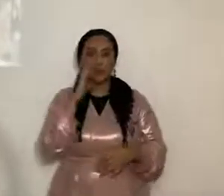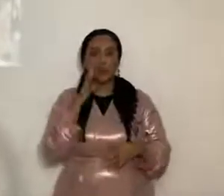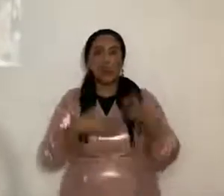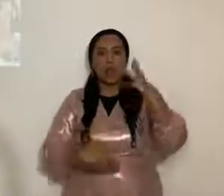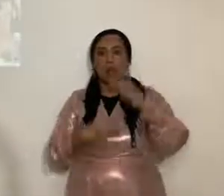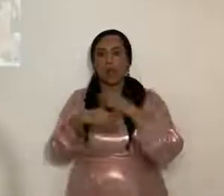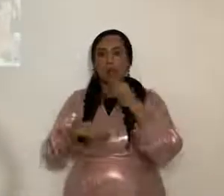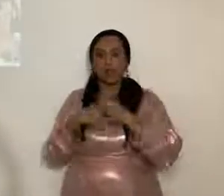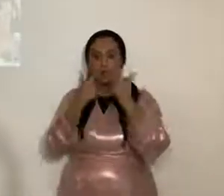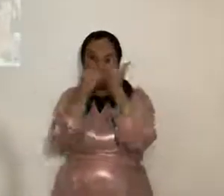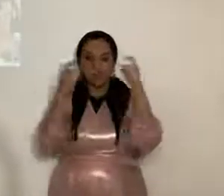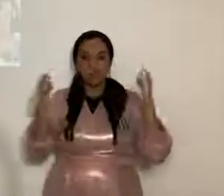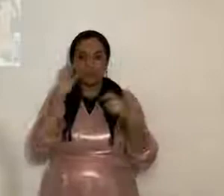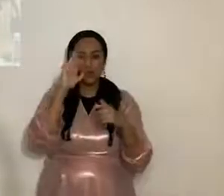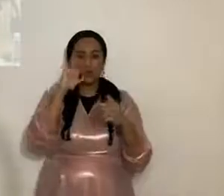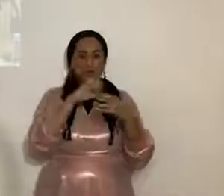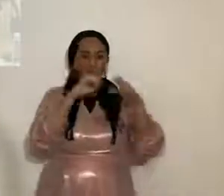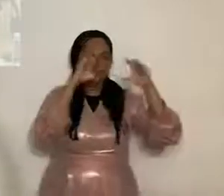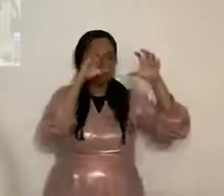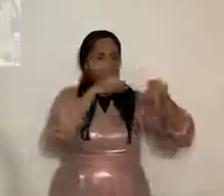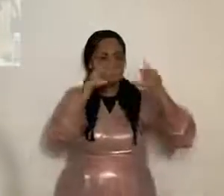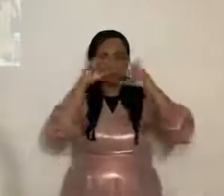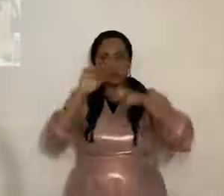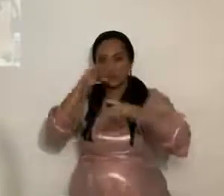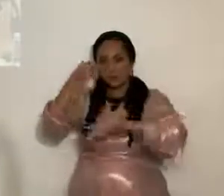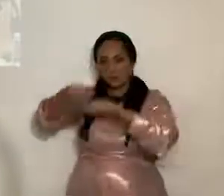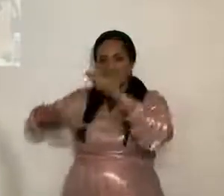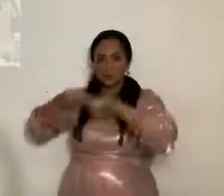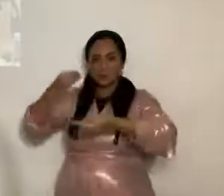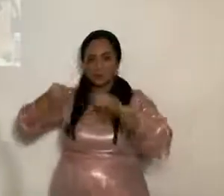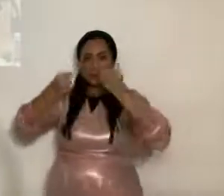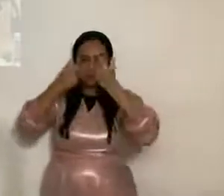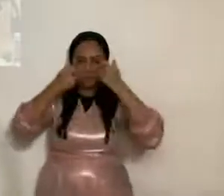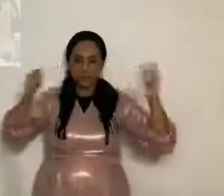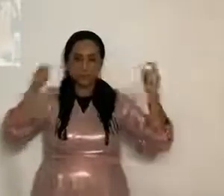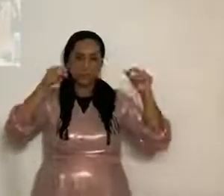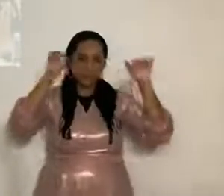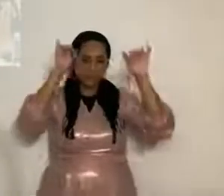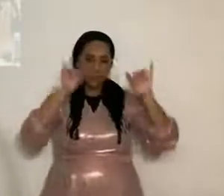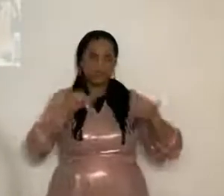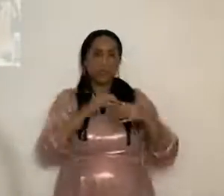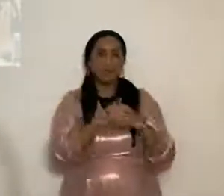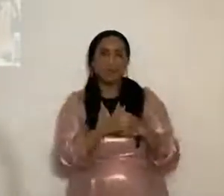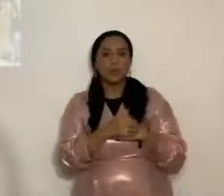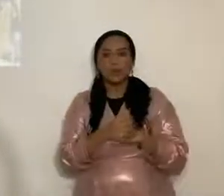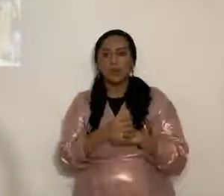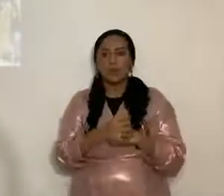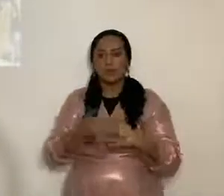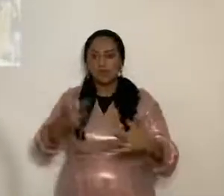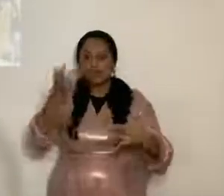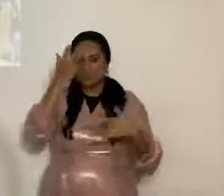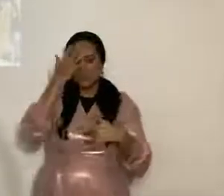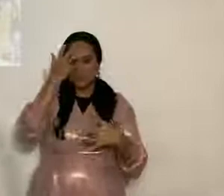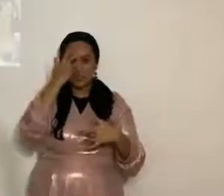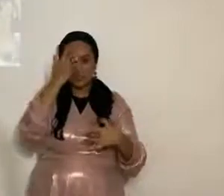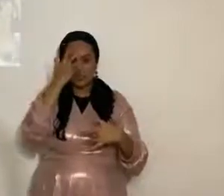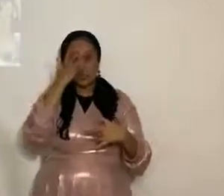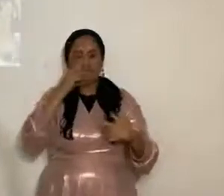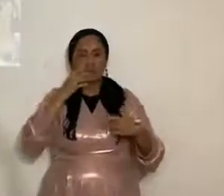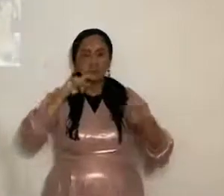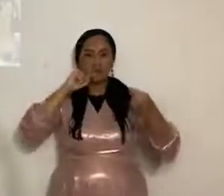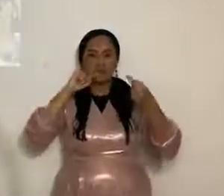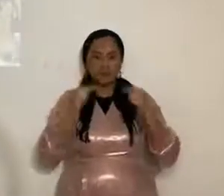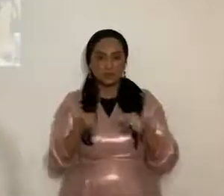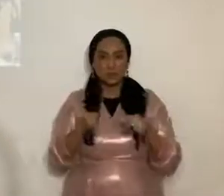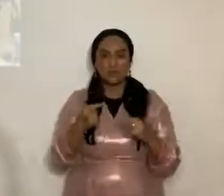aumentará maravillosamente tus plagas y las plagas de tu descendencia, plagas grandes y permanentes, enfermedades malignas y